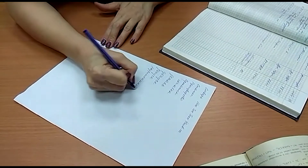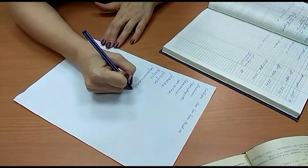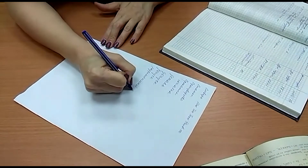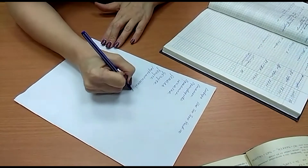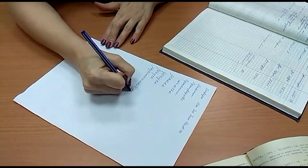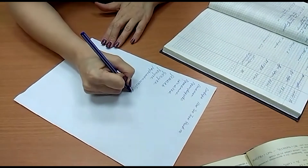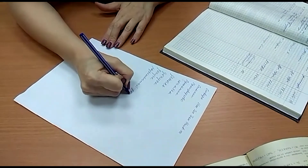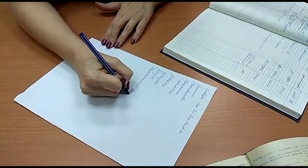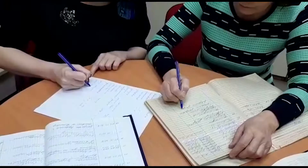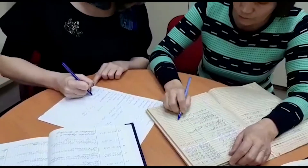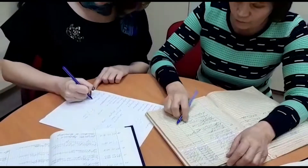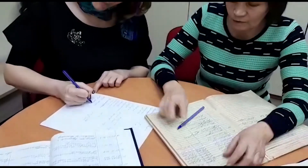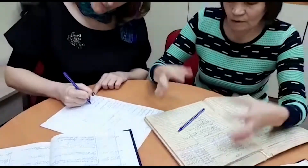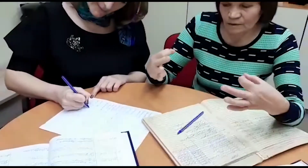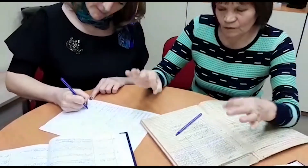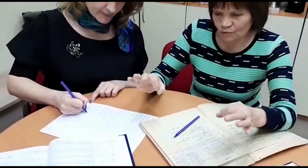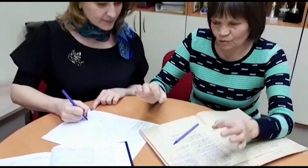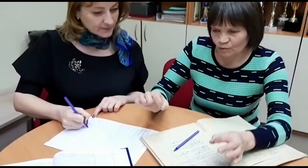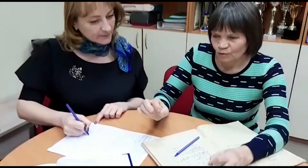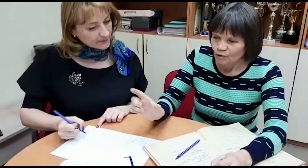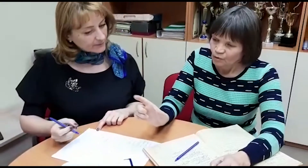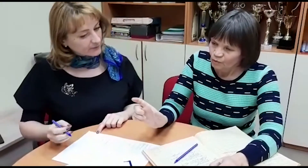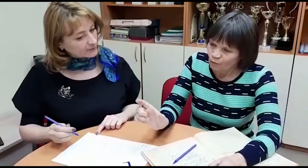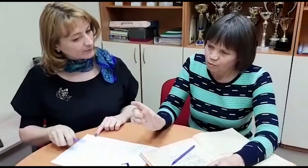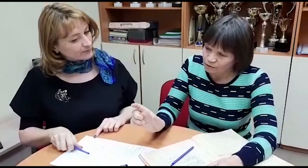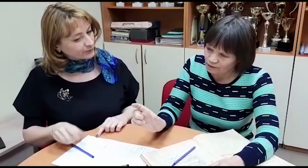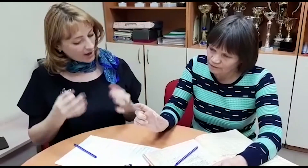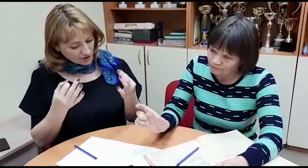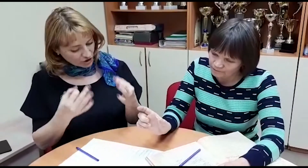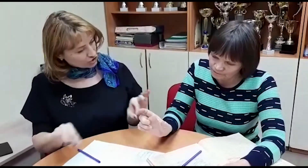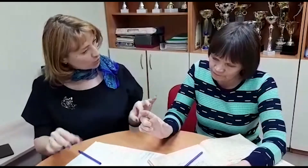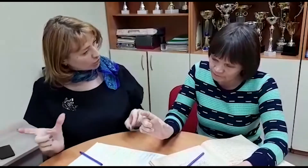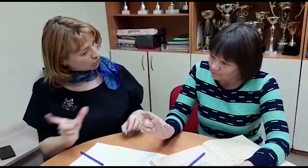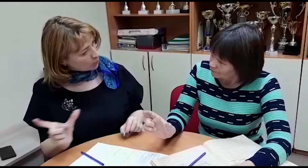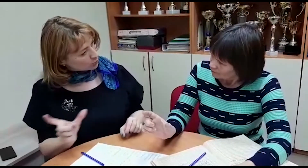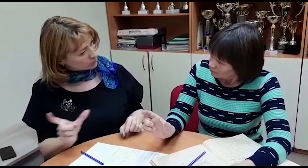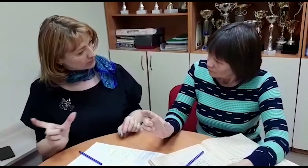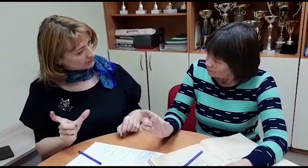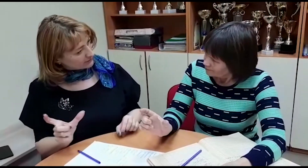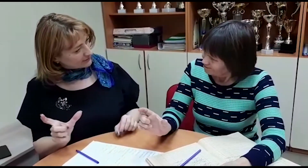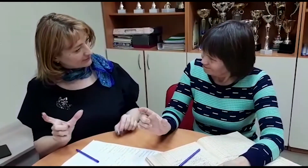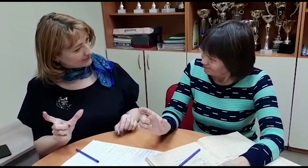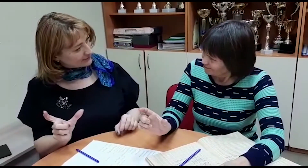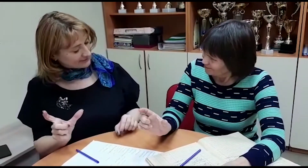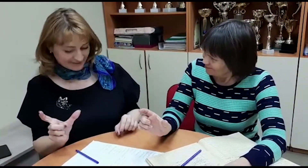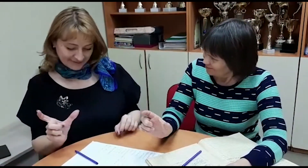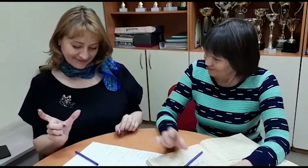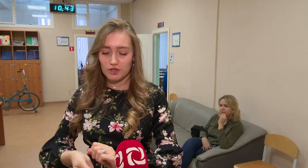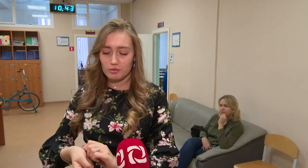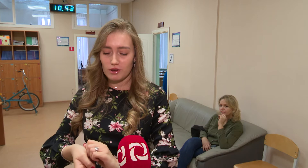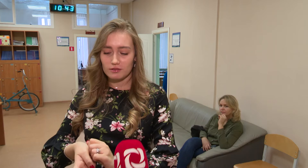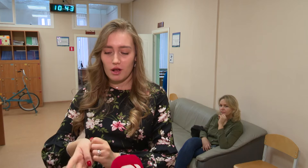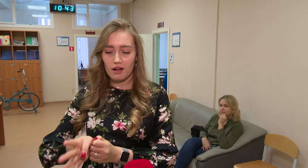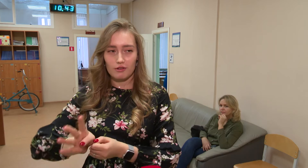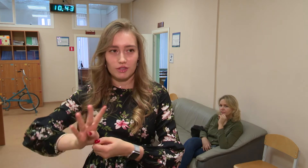В Республиканском обществе глухих сурдопереводчики взялись за разработку словаря. Сообща придумывают новые жесты. А самое известное теперь в